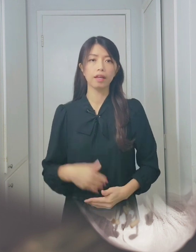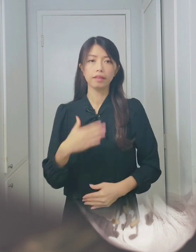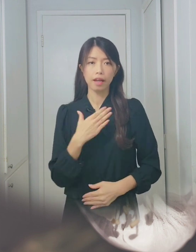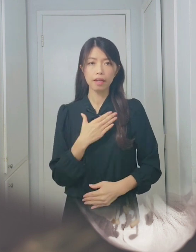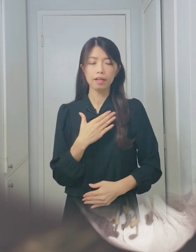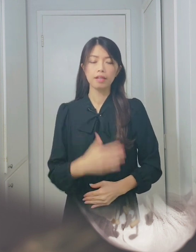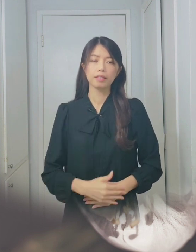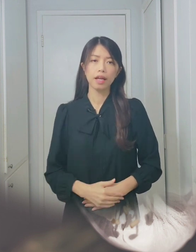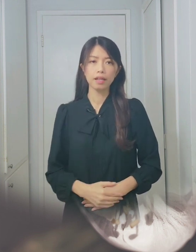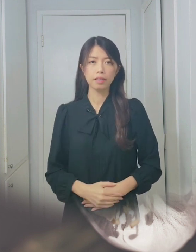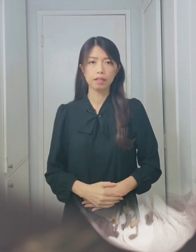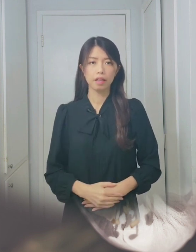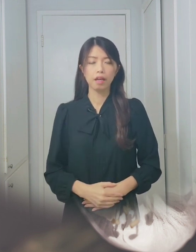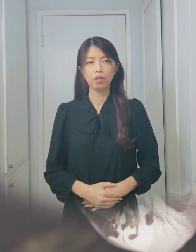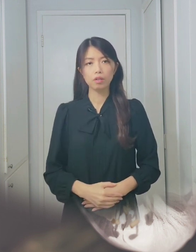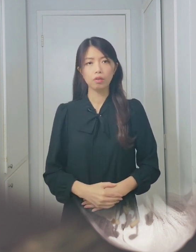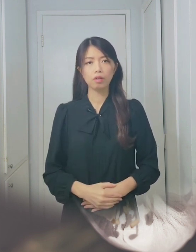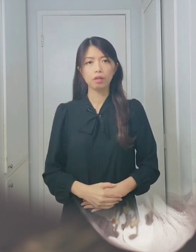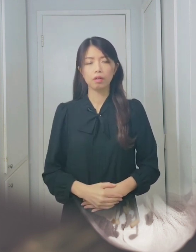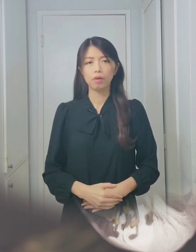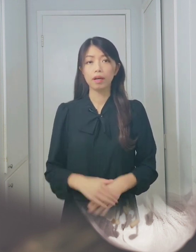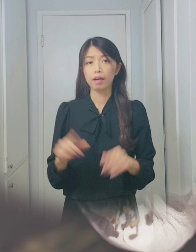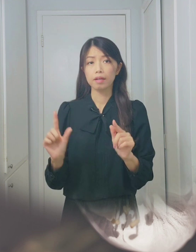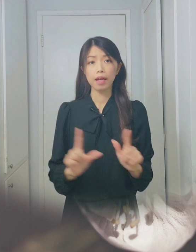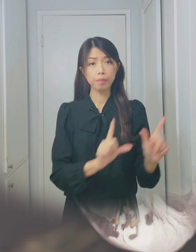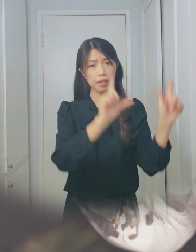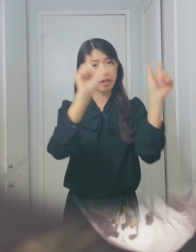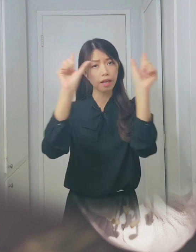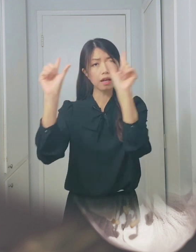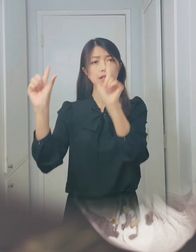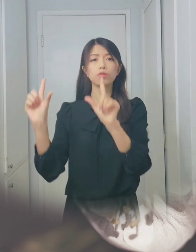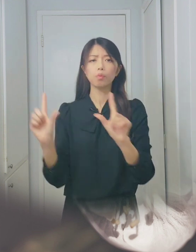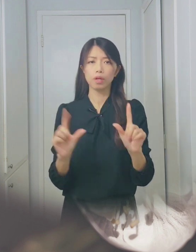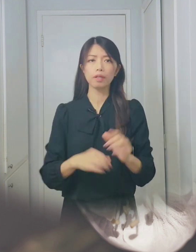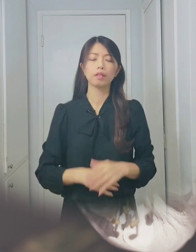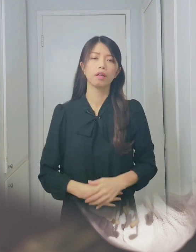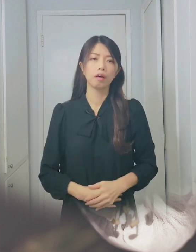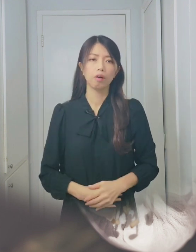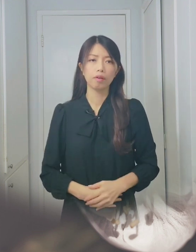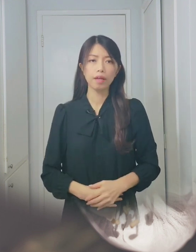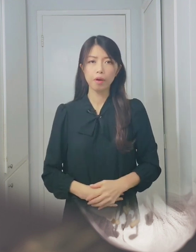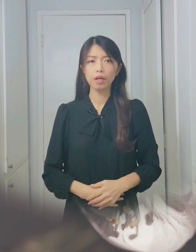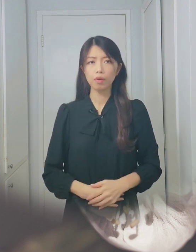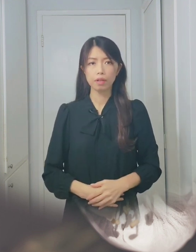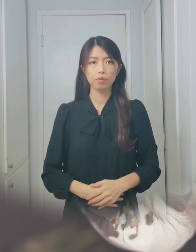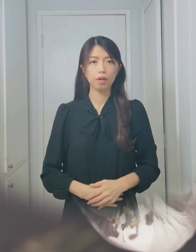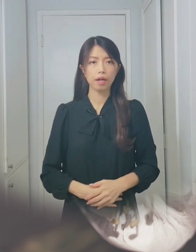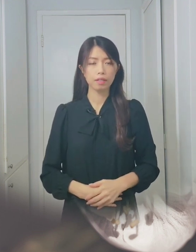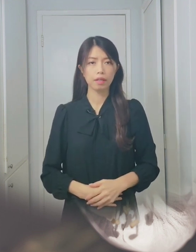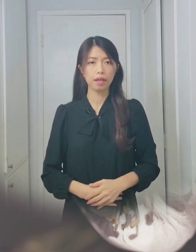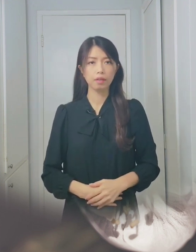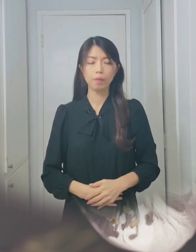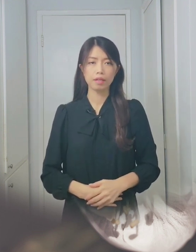하시네. 날 살게 하시네. 여기서는 아까 삶, 살다 이 수어보다는 생명이라고 한 뜻의